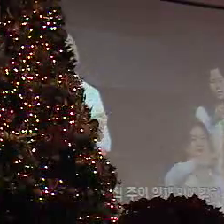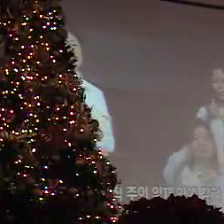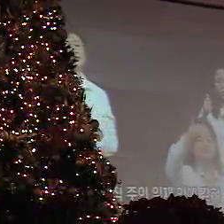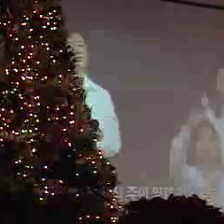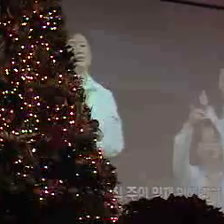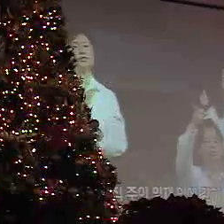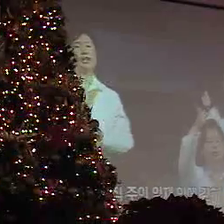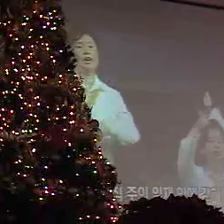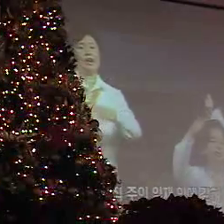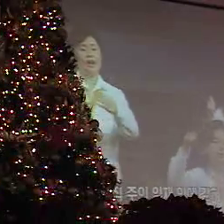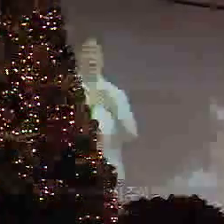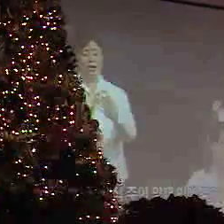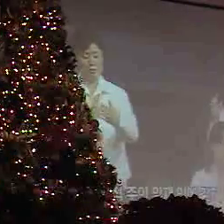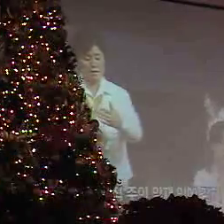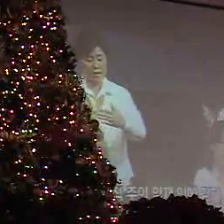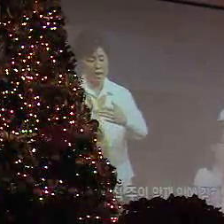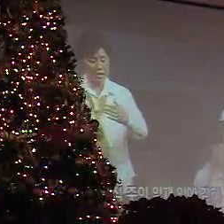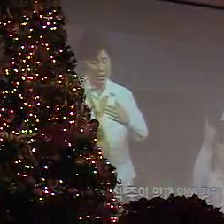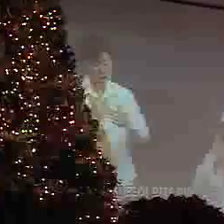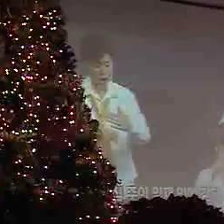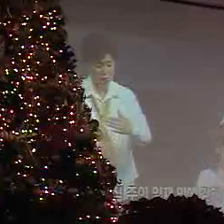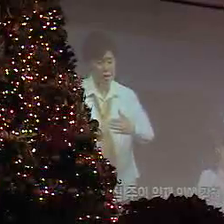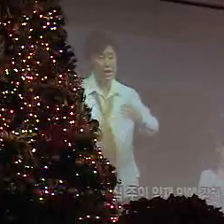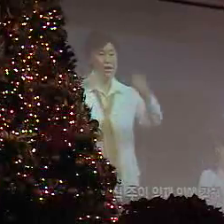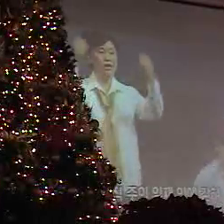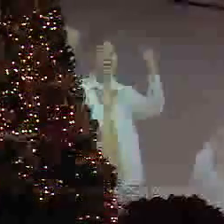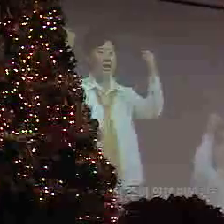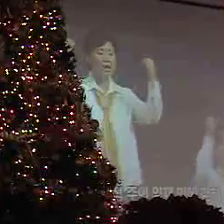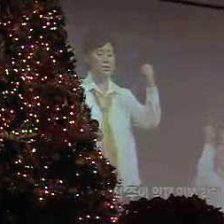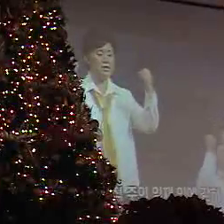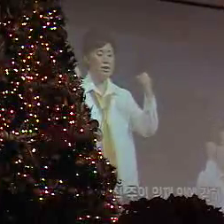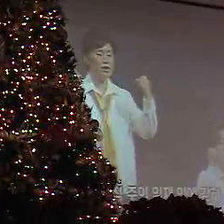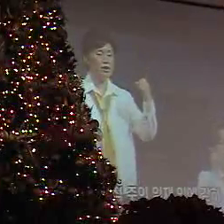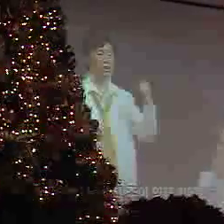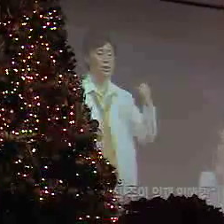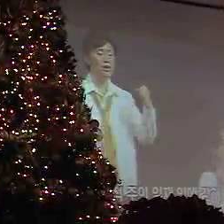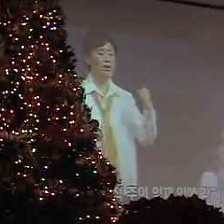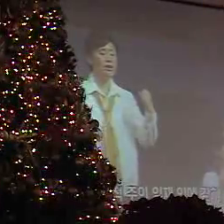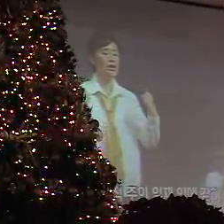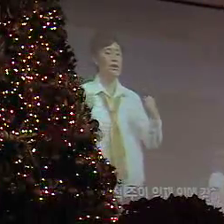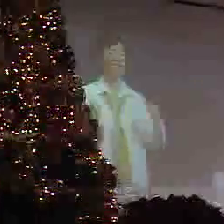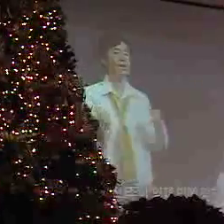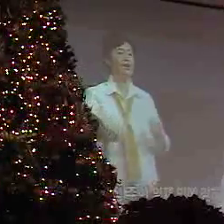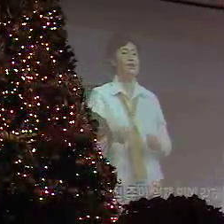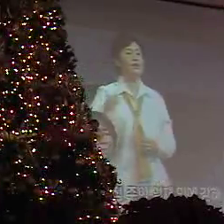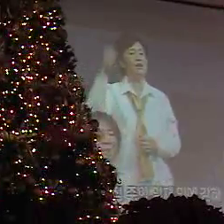오직 주의 임재 안에 갇혀